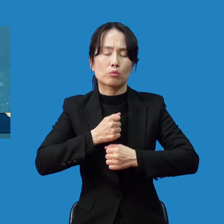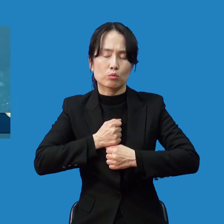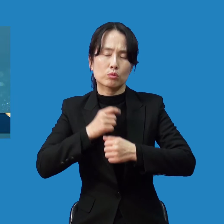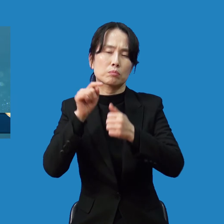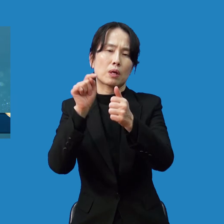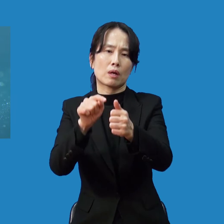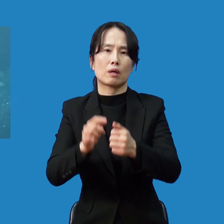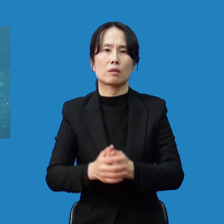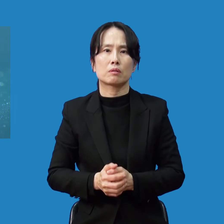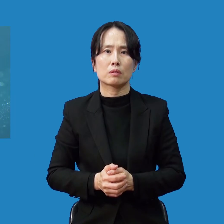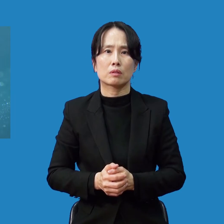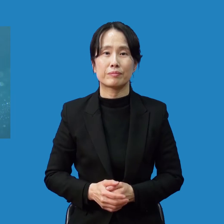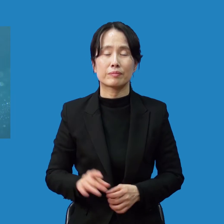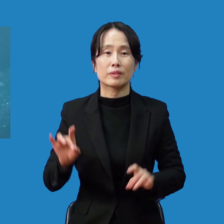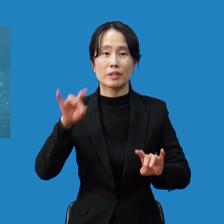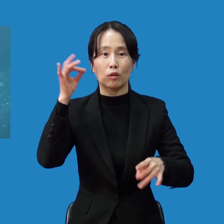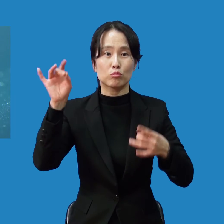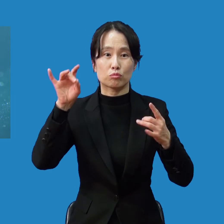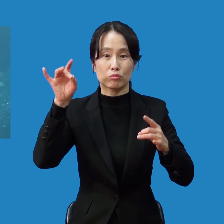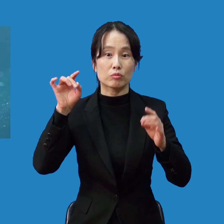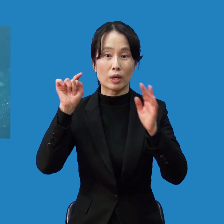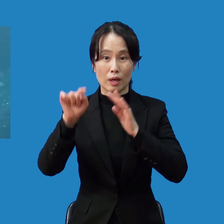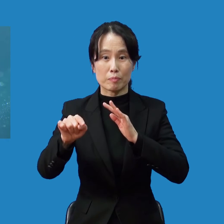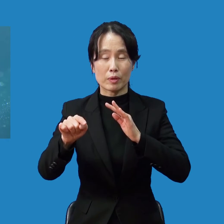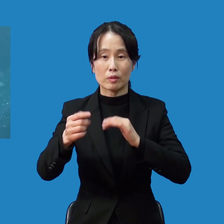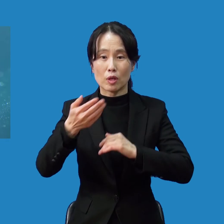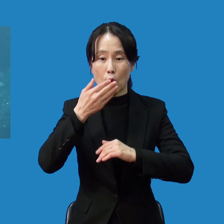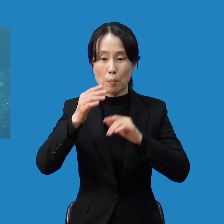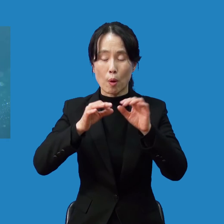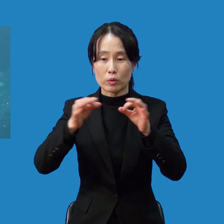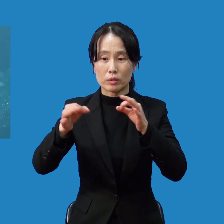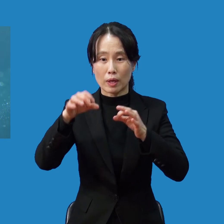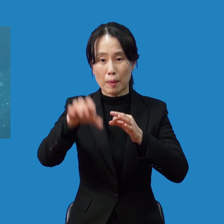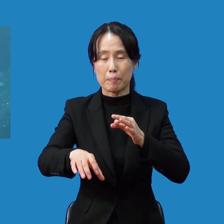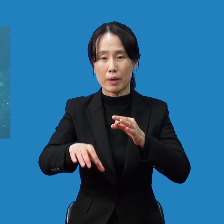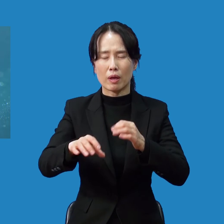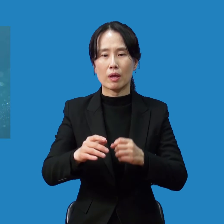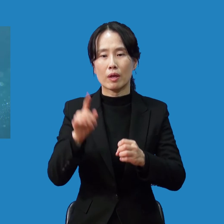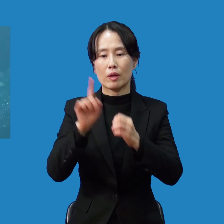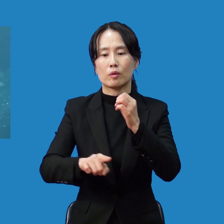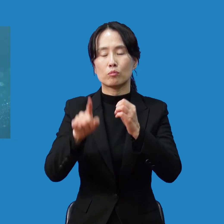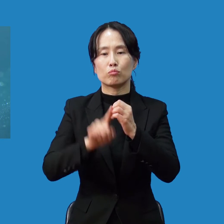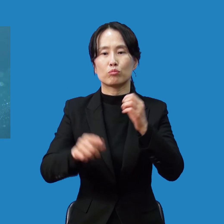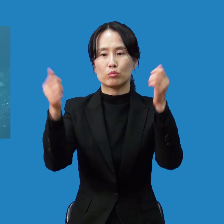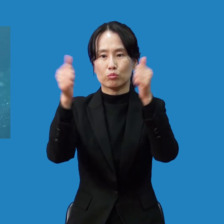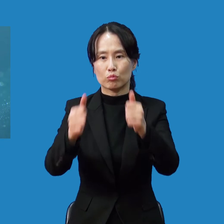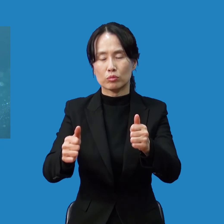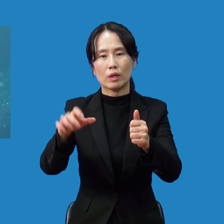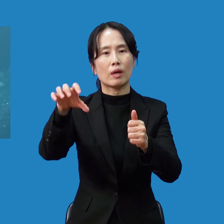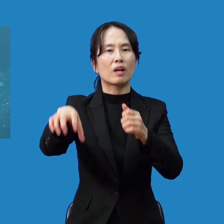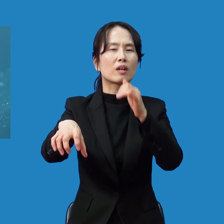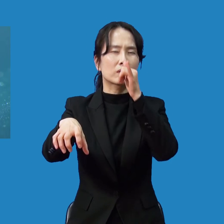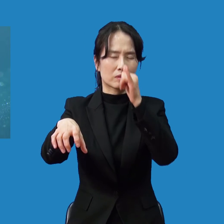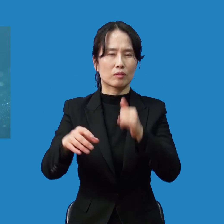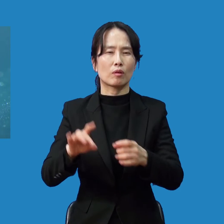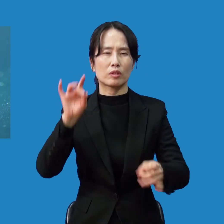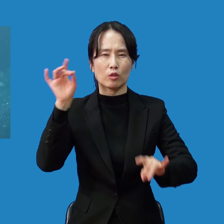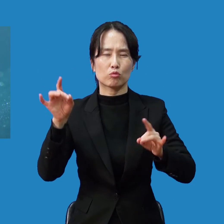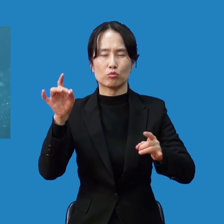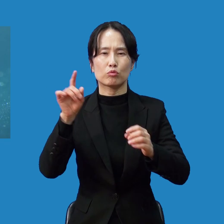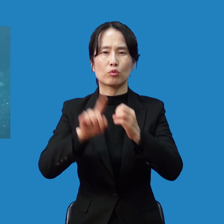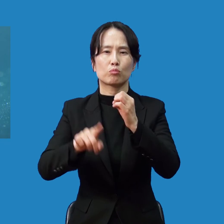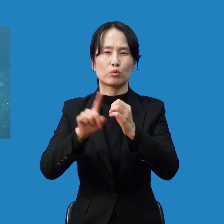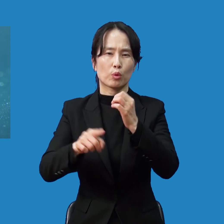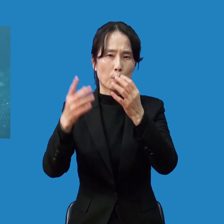태국에 가면 식당 앞에 불상이 놓여있는 식당이 많습니다. 불교 국가니까 그렇습니다.